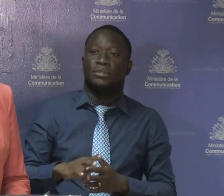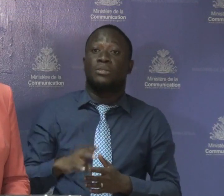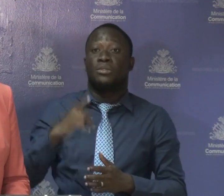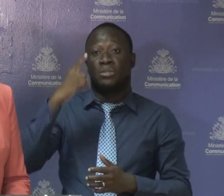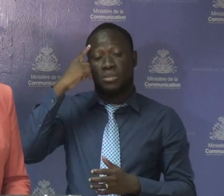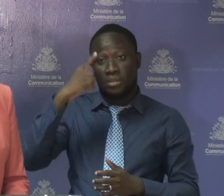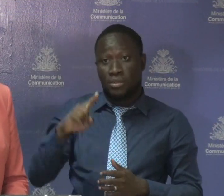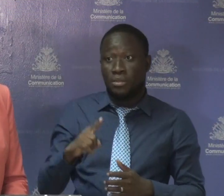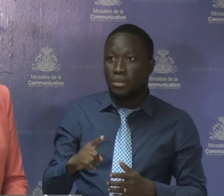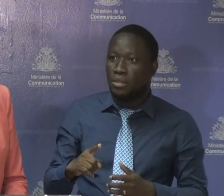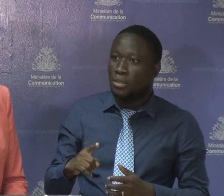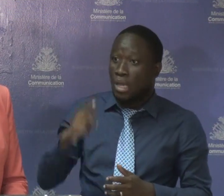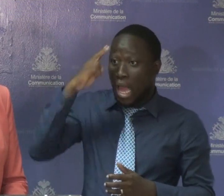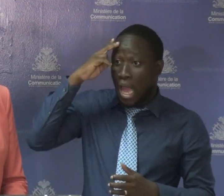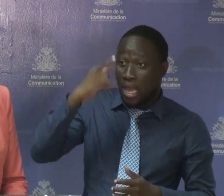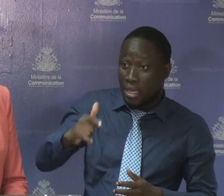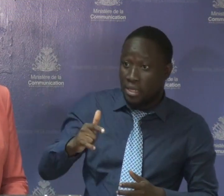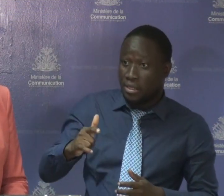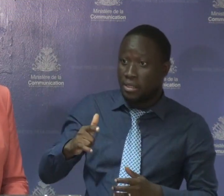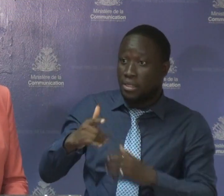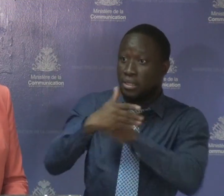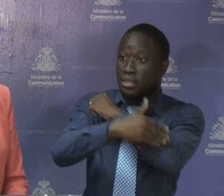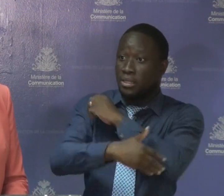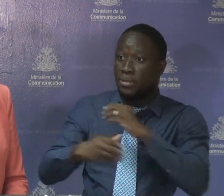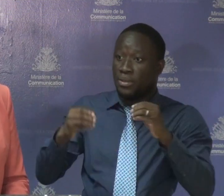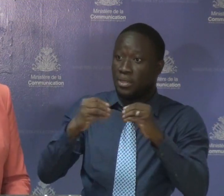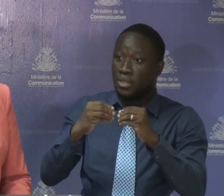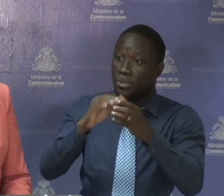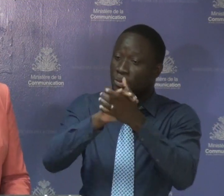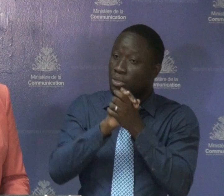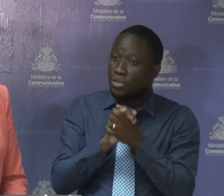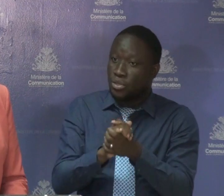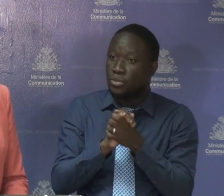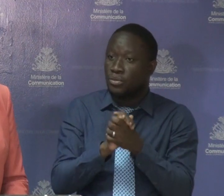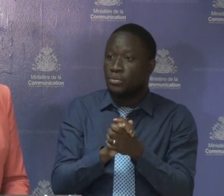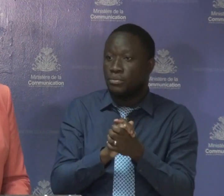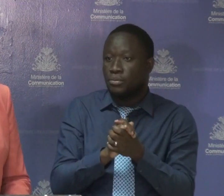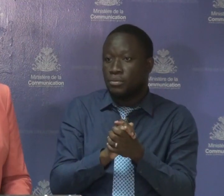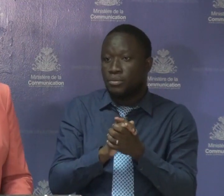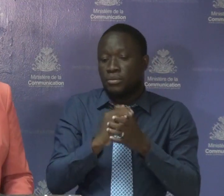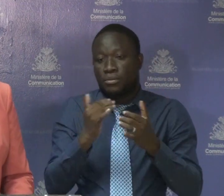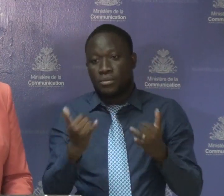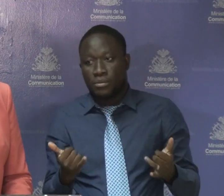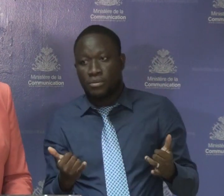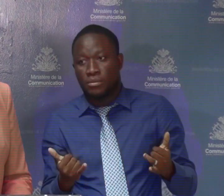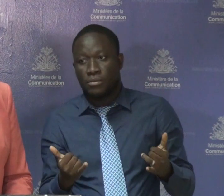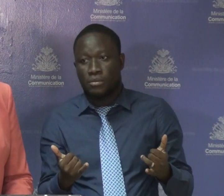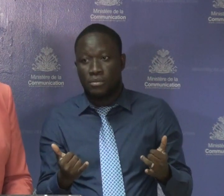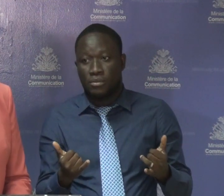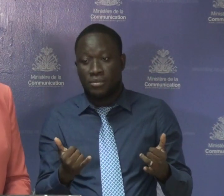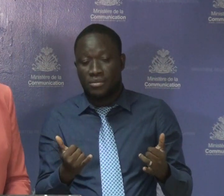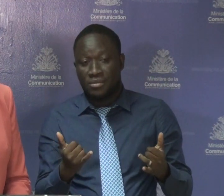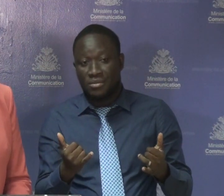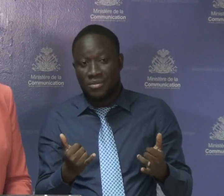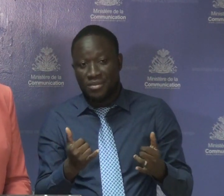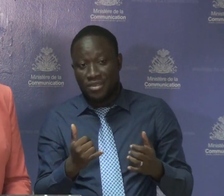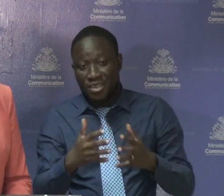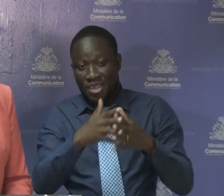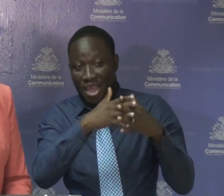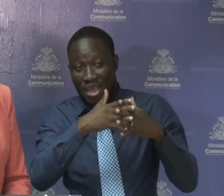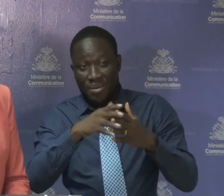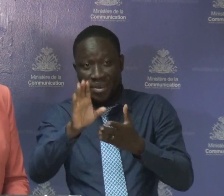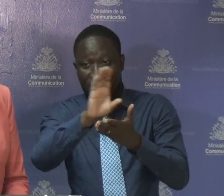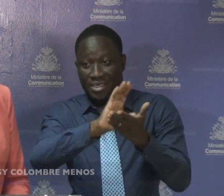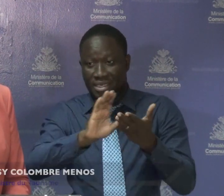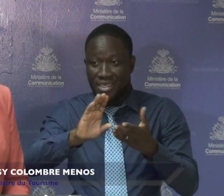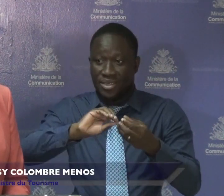les destinations les plus sûres au niveau de la Caraïbe. Nous avons remporté la palme. Donc, on y a, et au niveau de Caraïbe et Amérique centrale, nous sortit